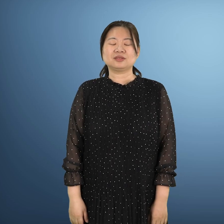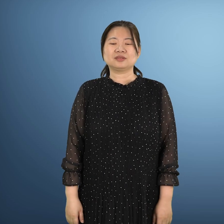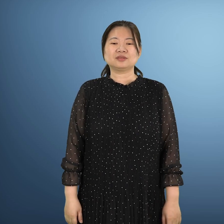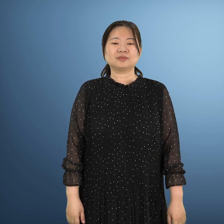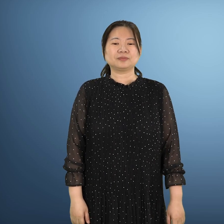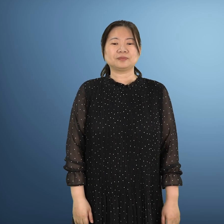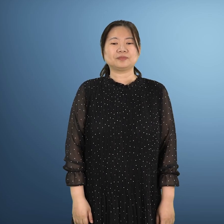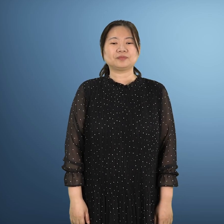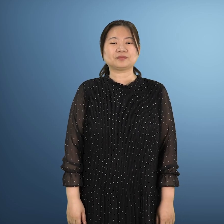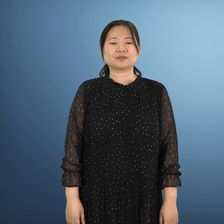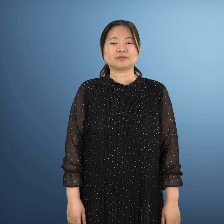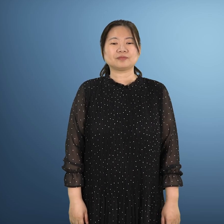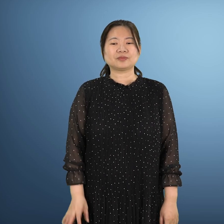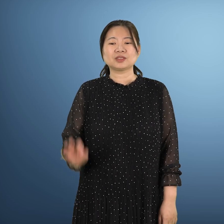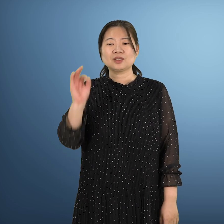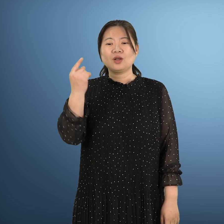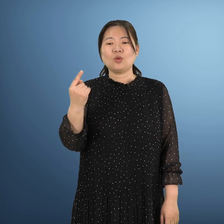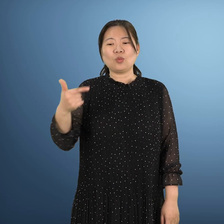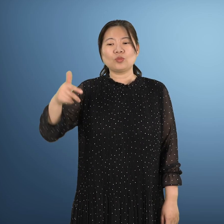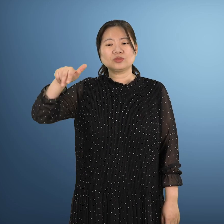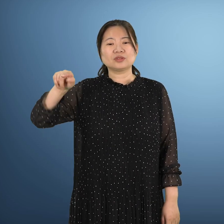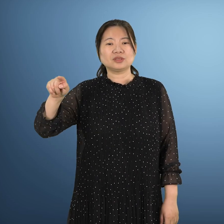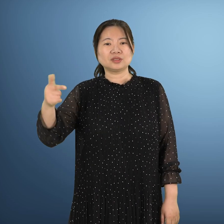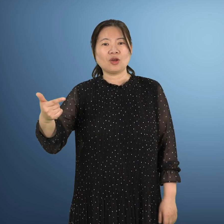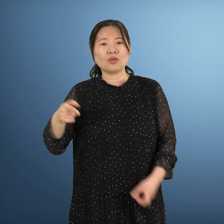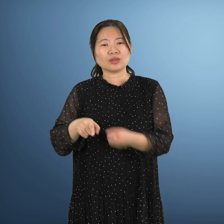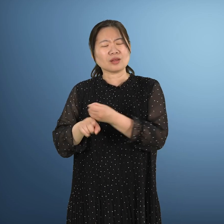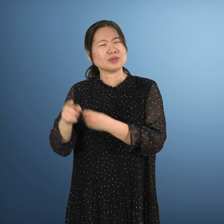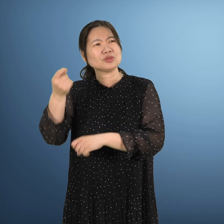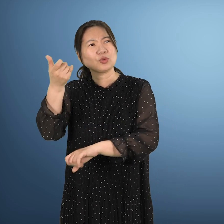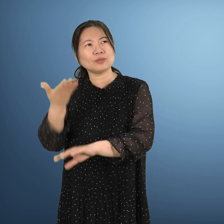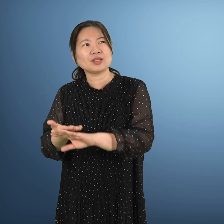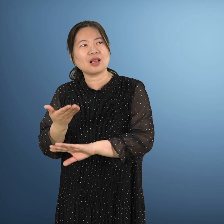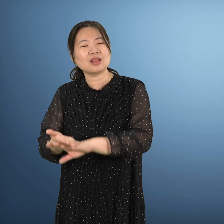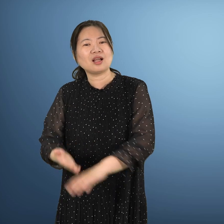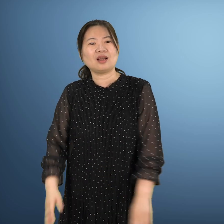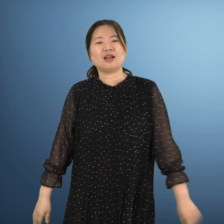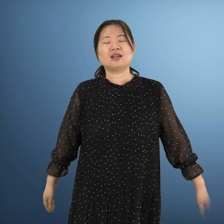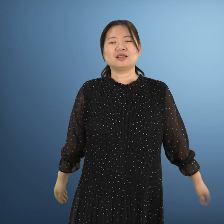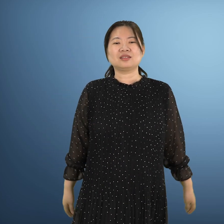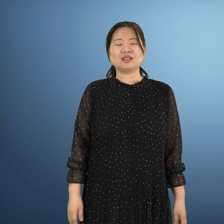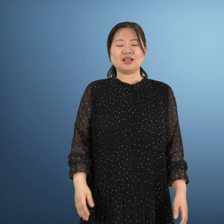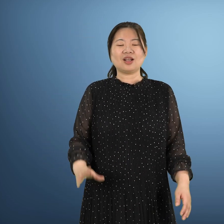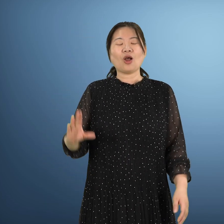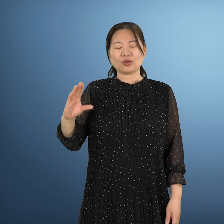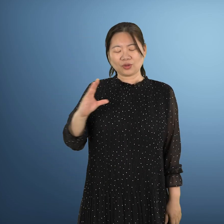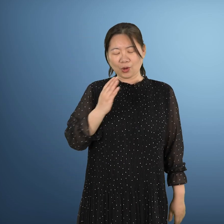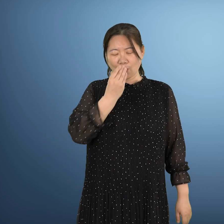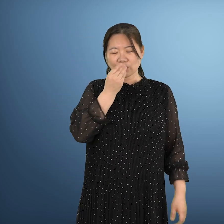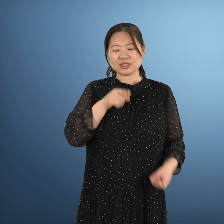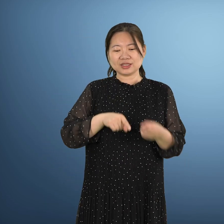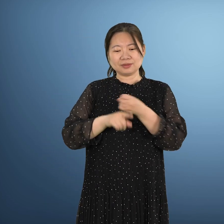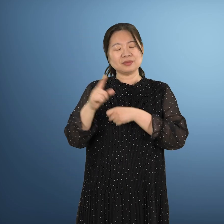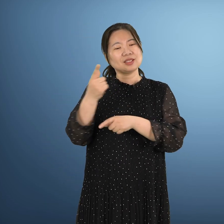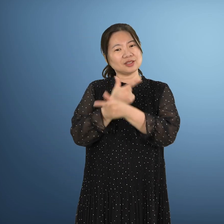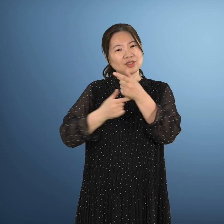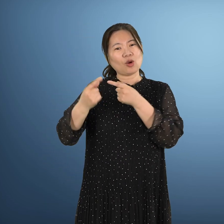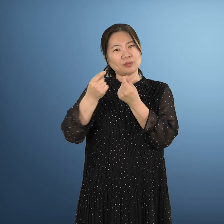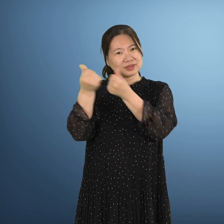그런데 온전은 의미가 좀 다릅니다. 이건 거룩이라는 뜻이에요.